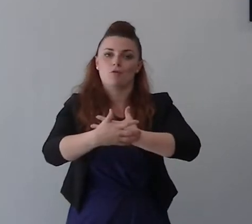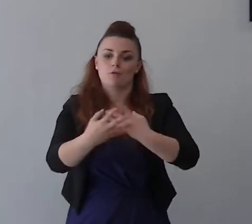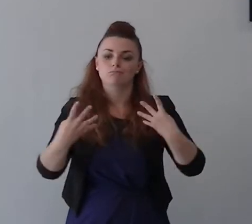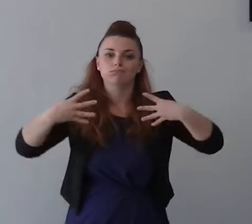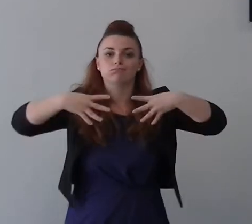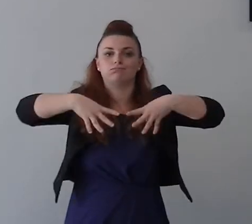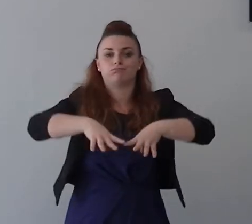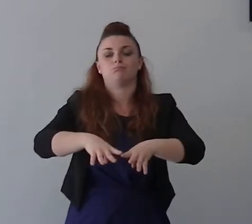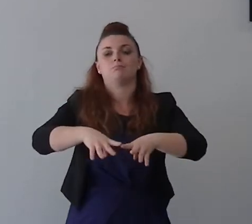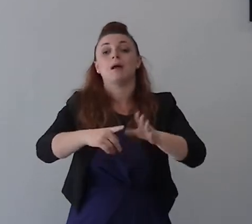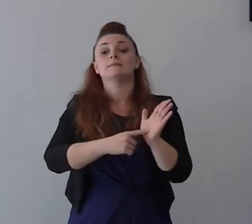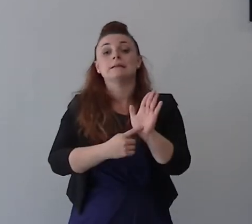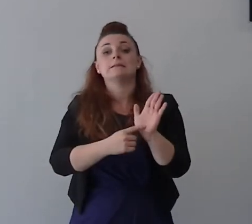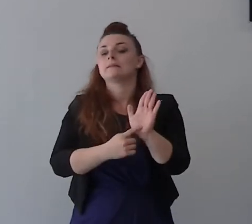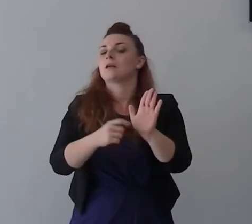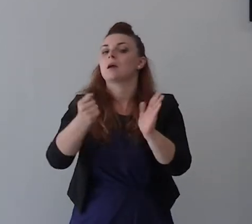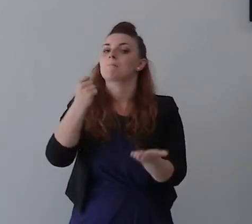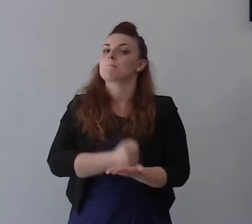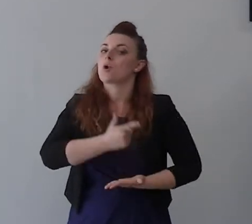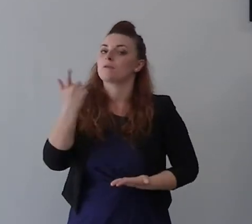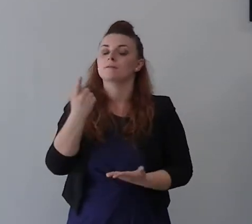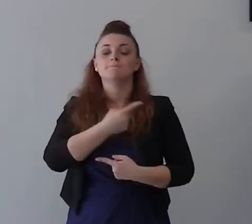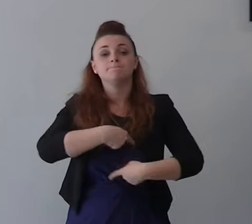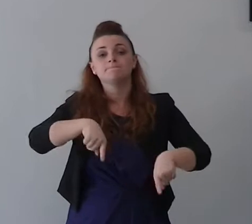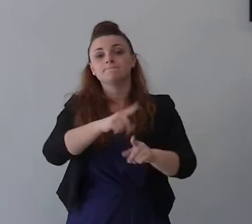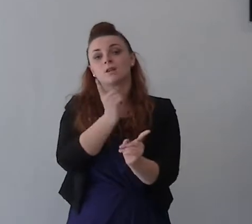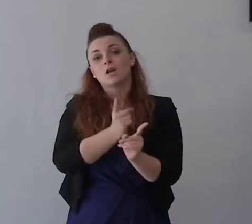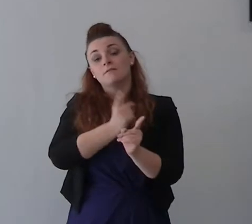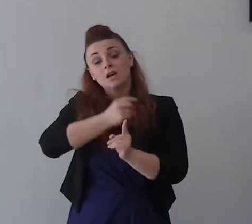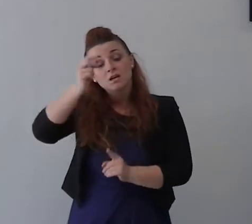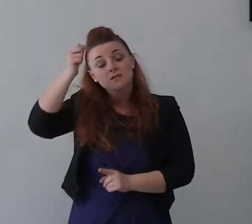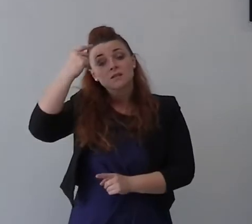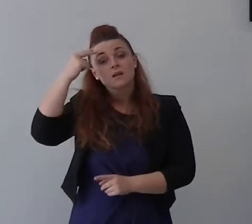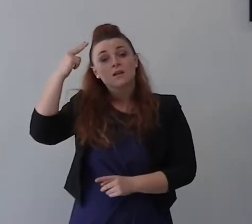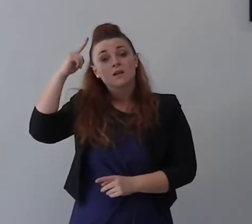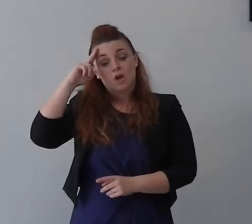nostre vite. Nell'ultima cena Dio ci ha dato